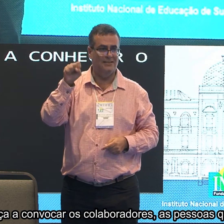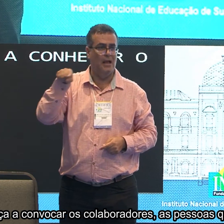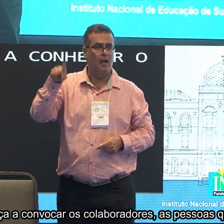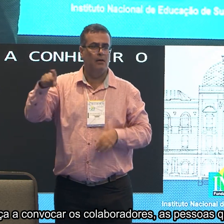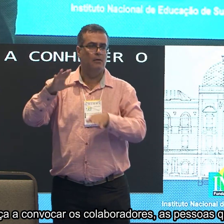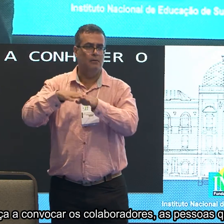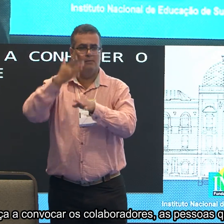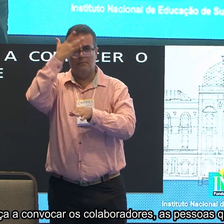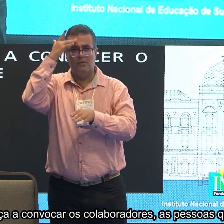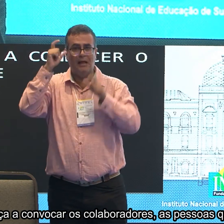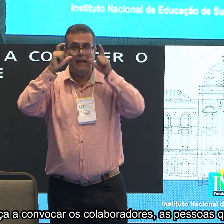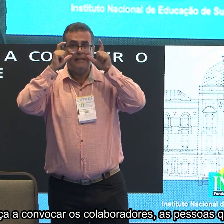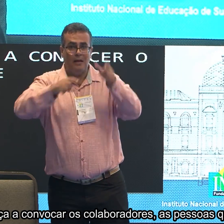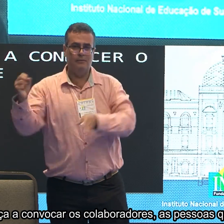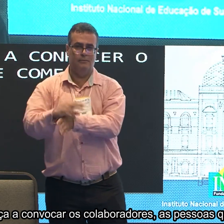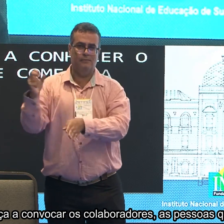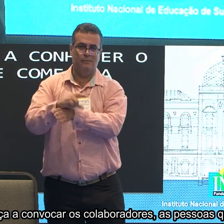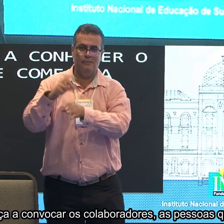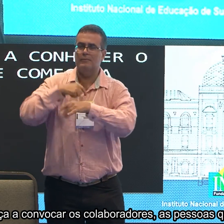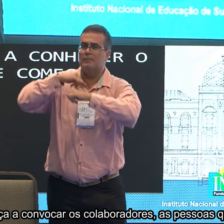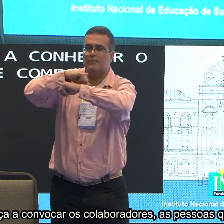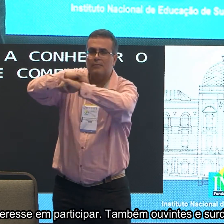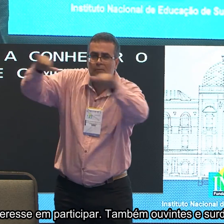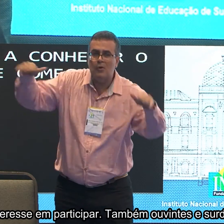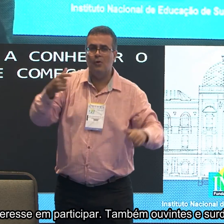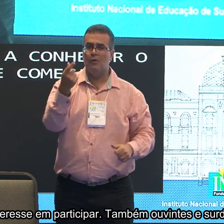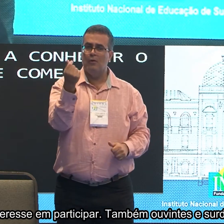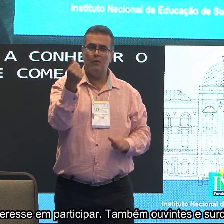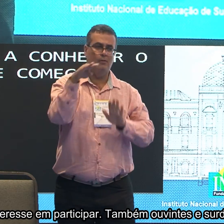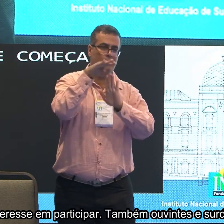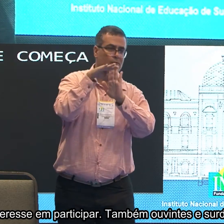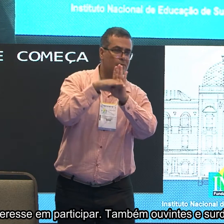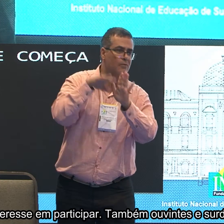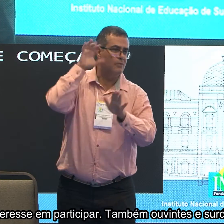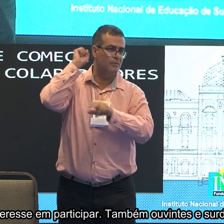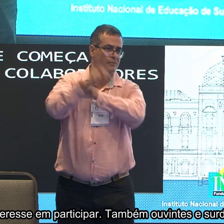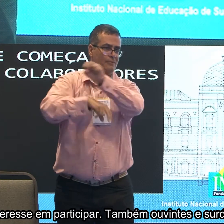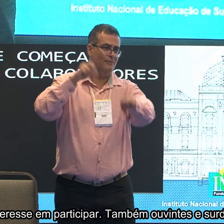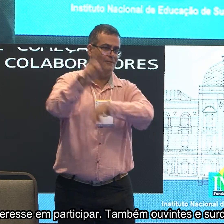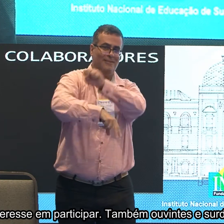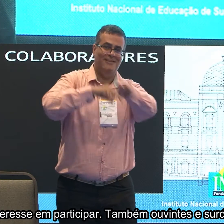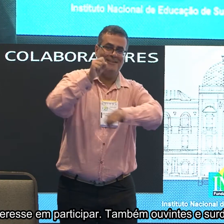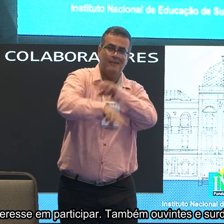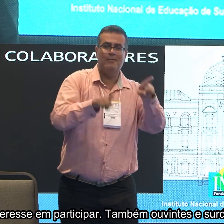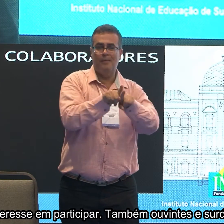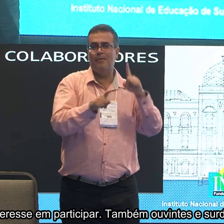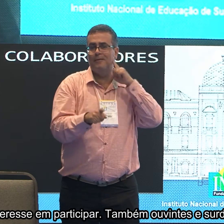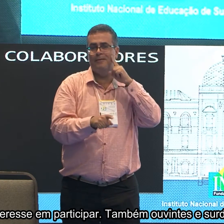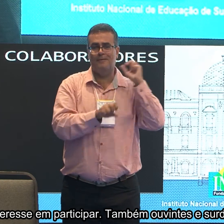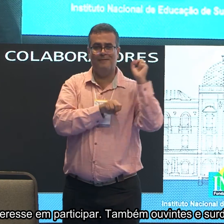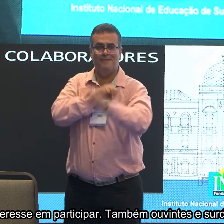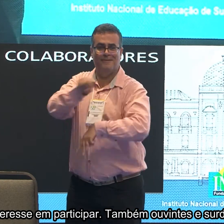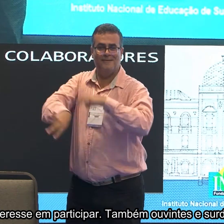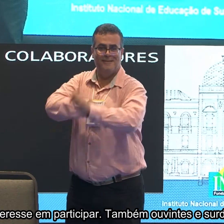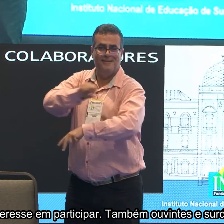também os colaboradores, as pessoas que têm interesse em participar, em ingressar, e